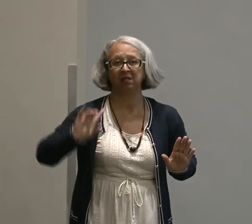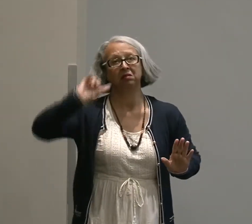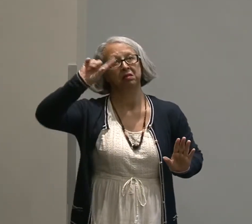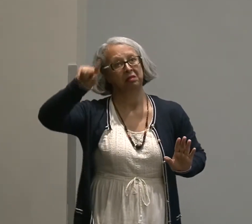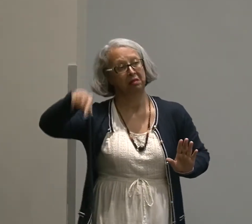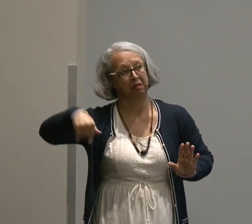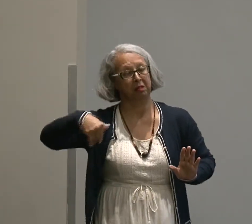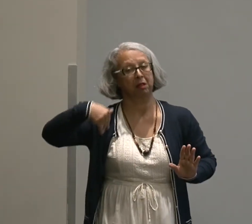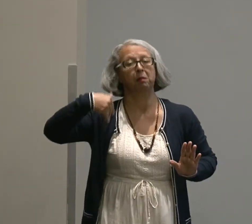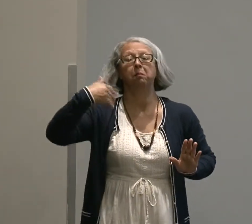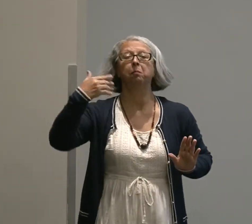vocês viram.